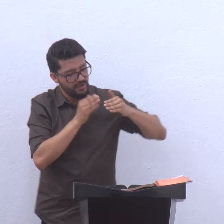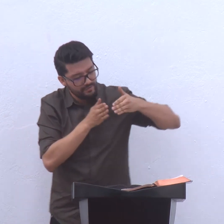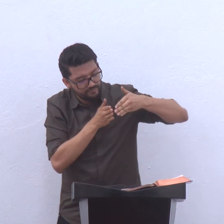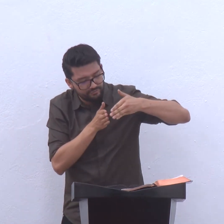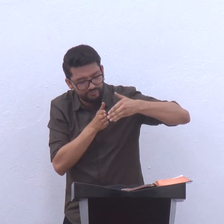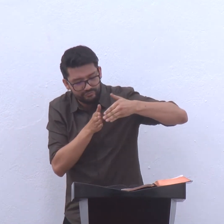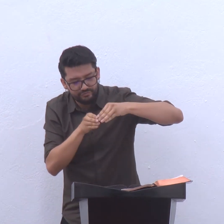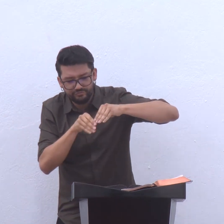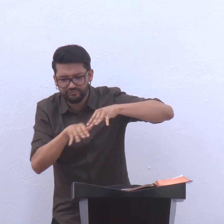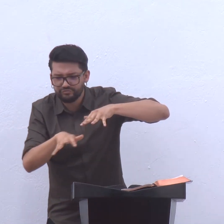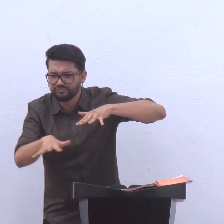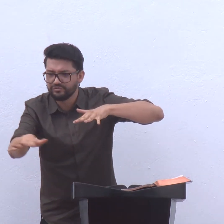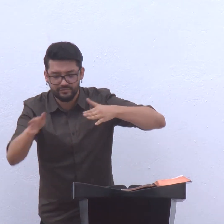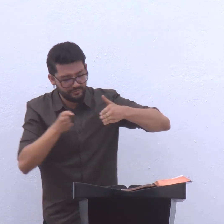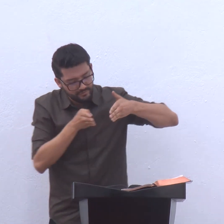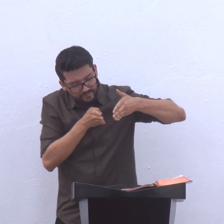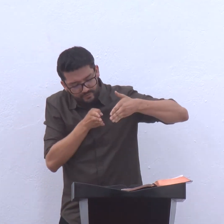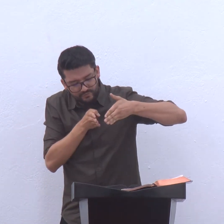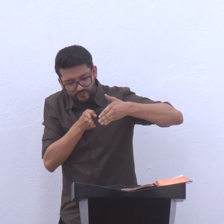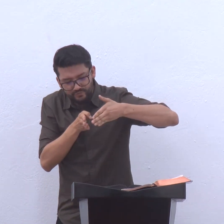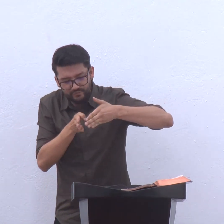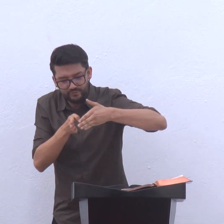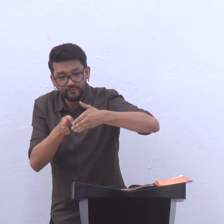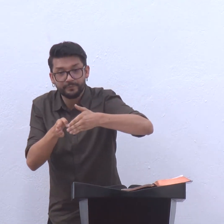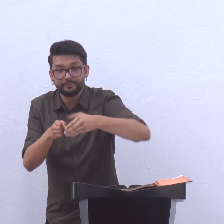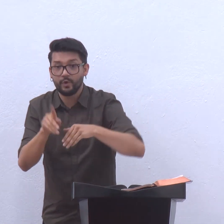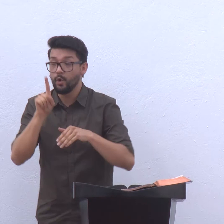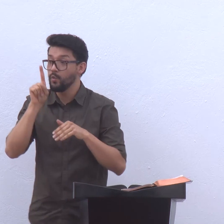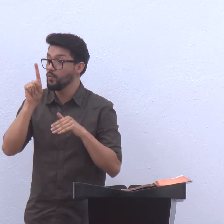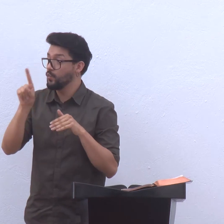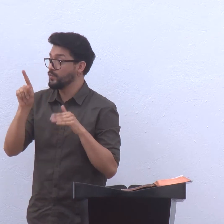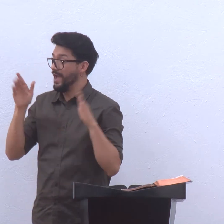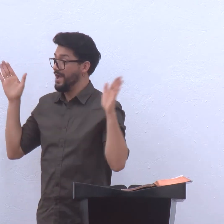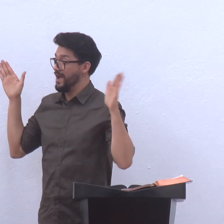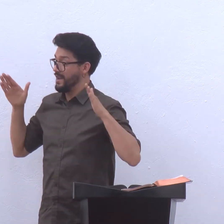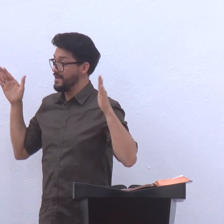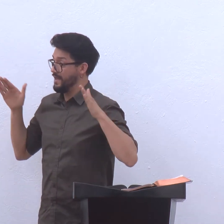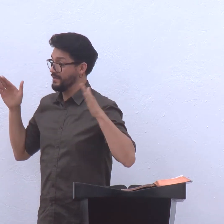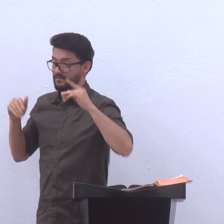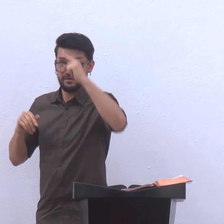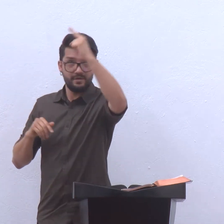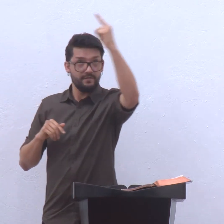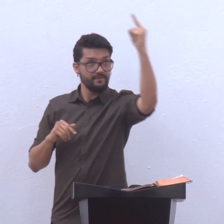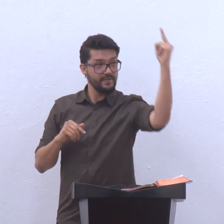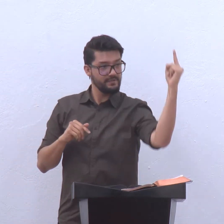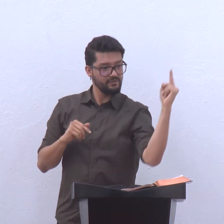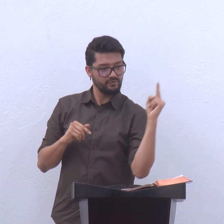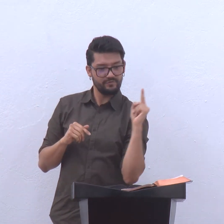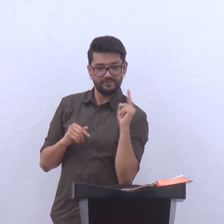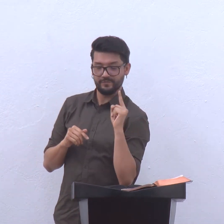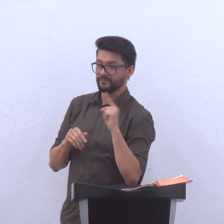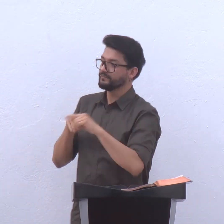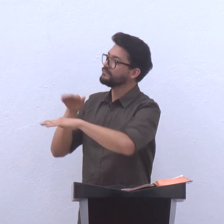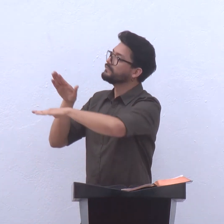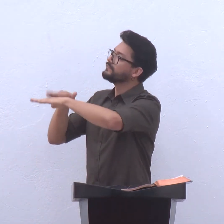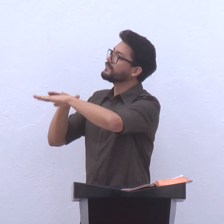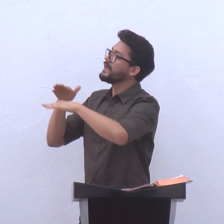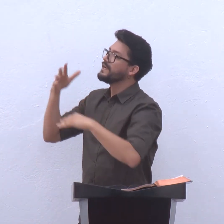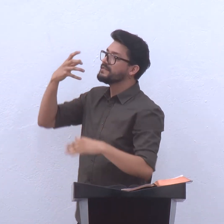a contemplar cómo se empiezan a conducir las aguas fuera del templo y se acerca un ángel y